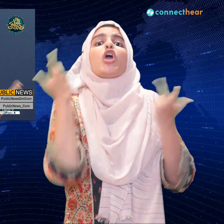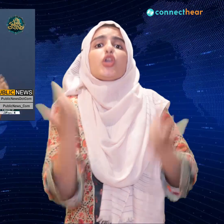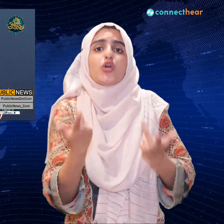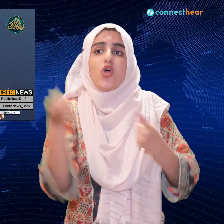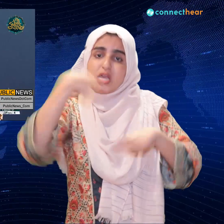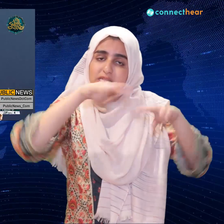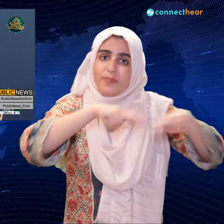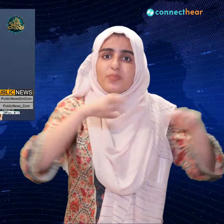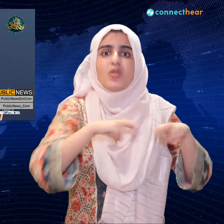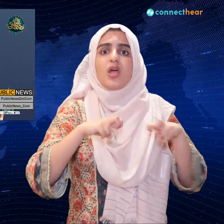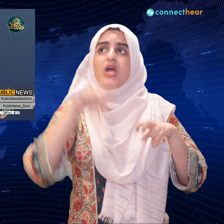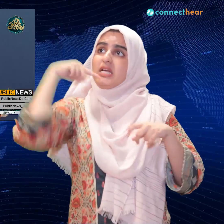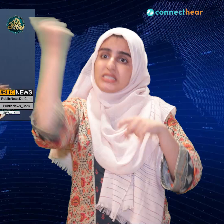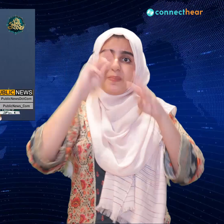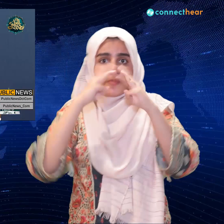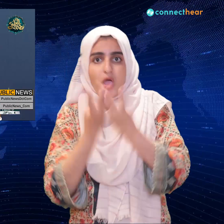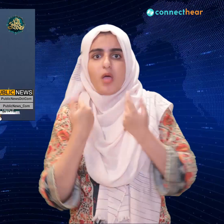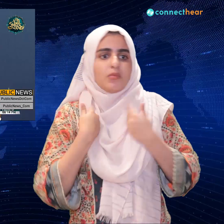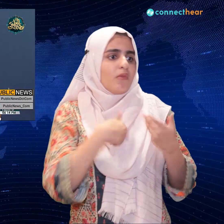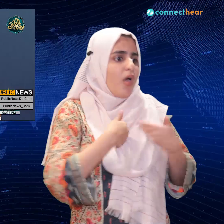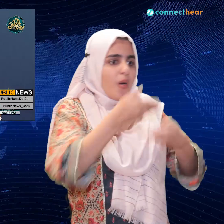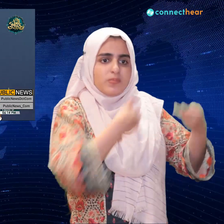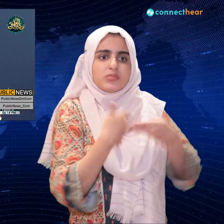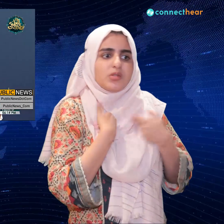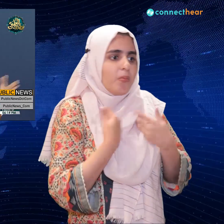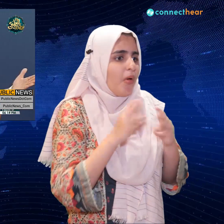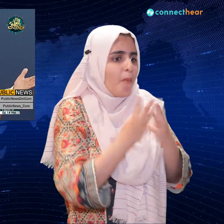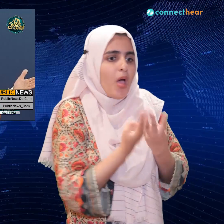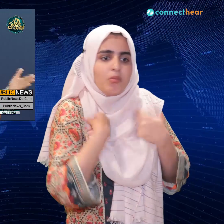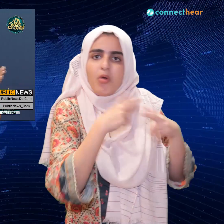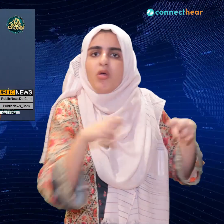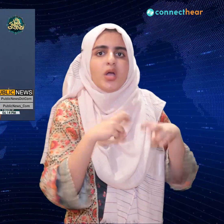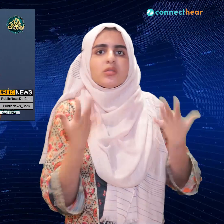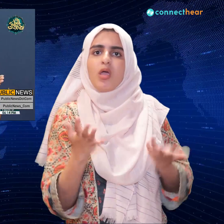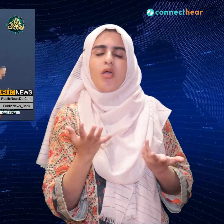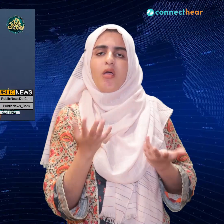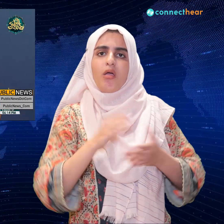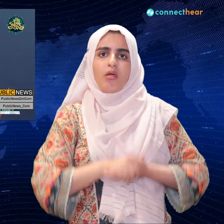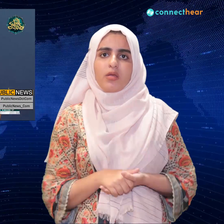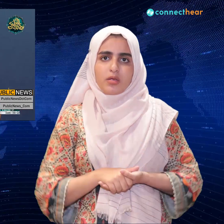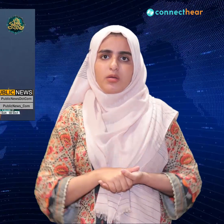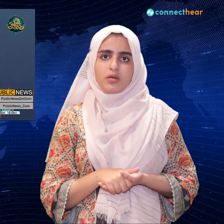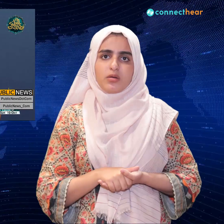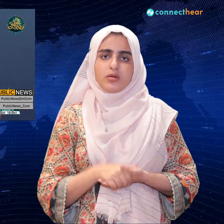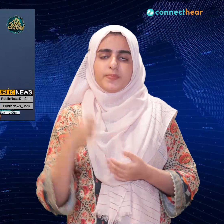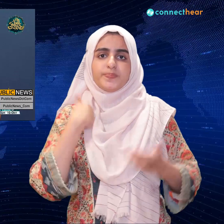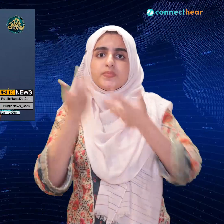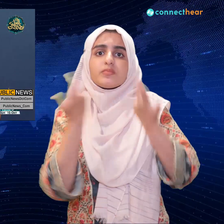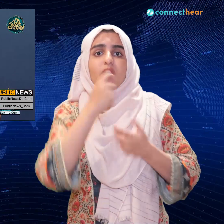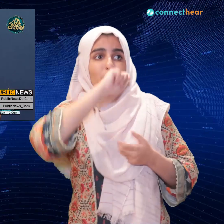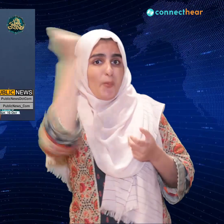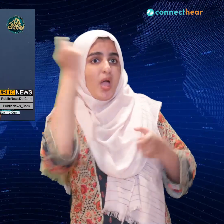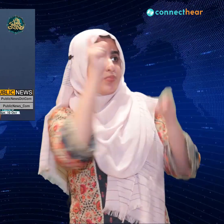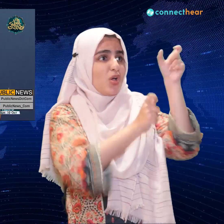ہر معاشرہ ریسرچ کرتا ہے. یہاں کوئی ریسرچ ہی نہیں ہے. ہم انتظار کر رہے ہوتے جی ہمارا جو ایک طرف وہ جو میں کہہ رہا ہوں مغرب زادے